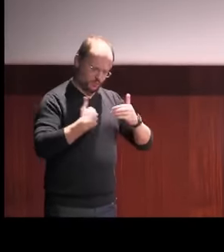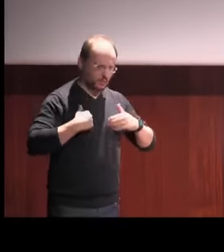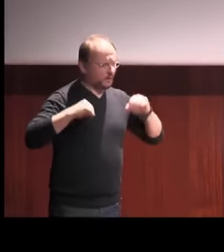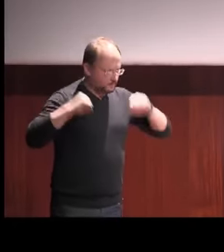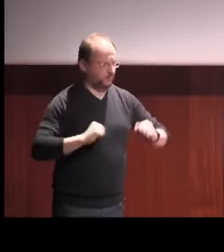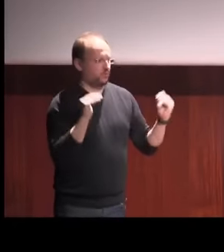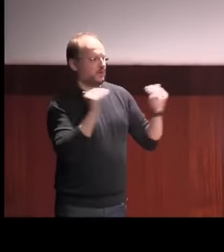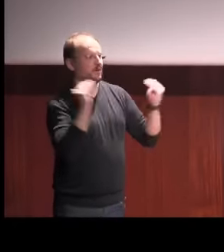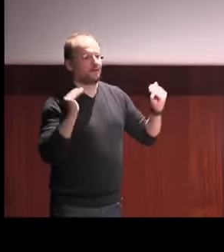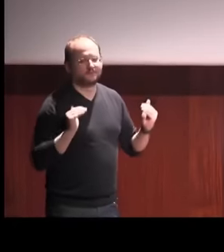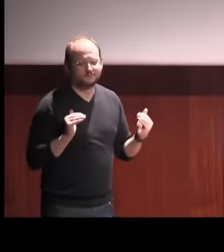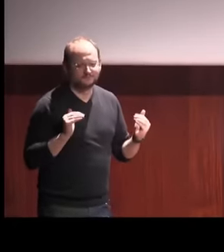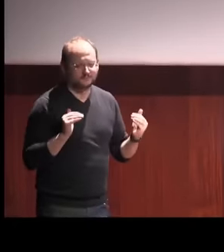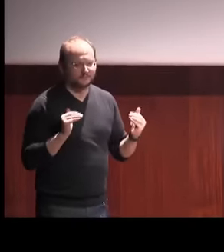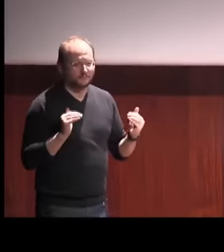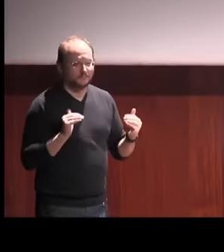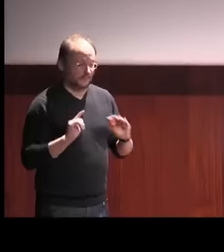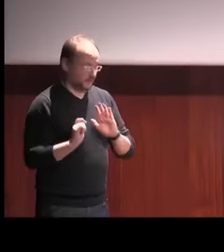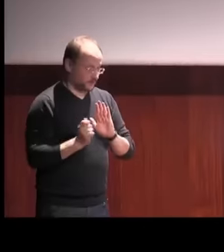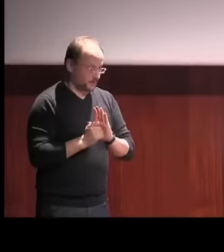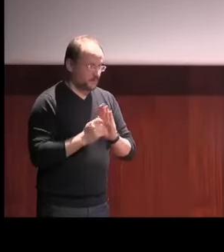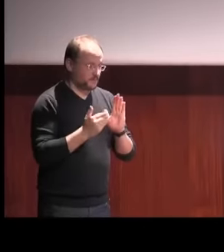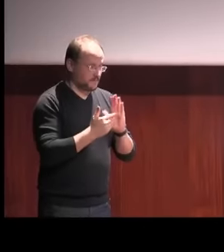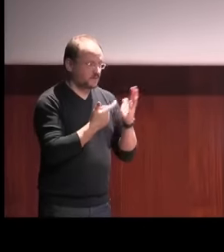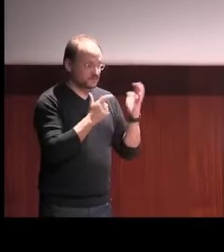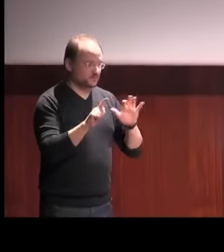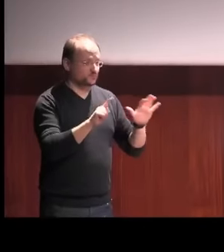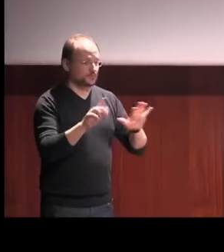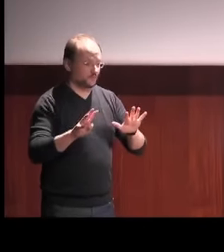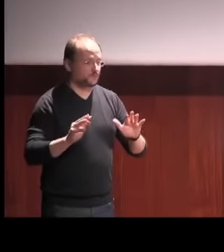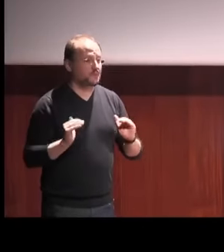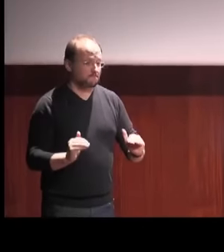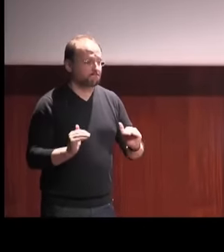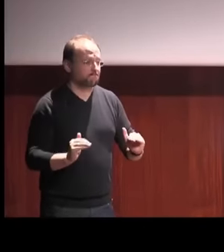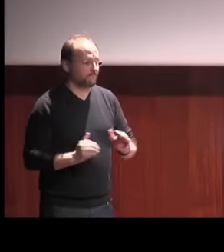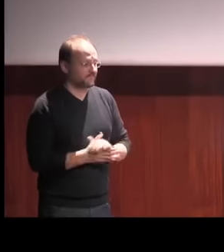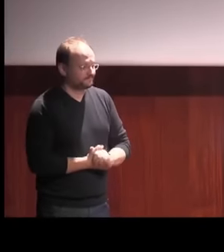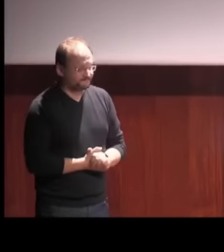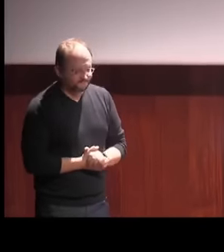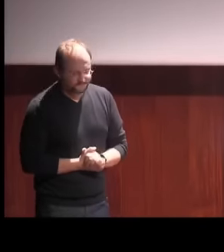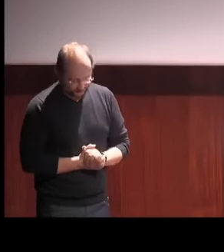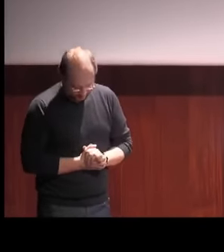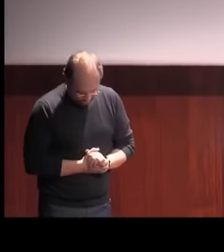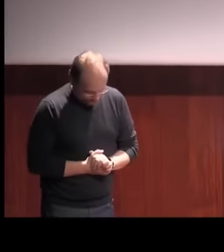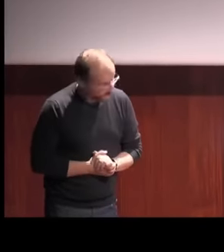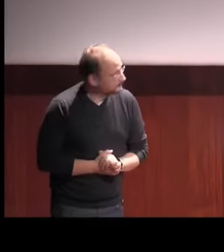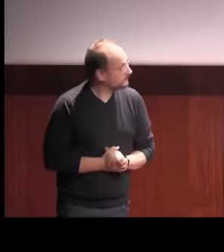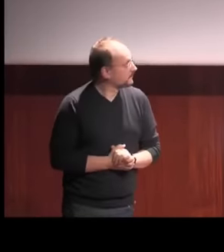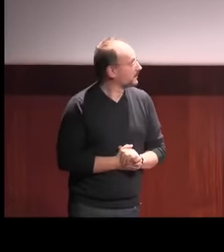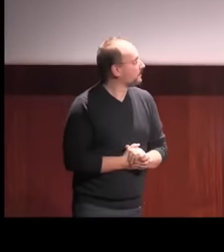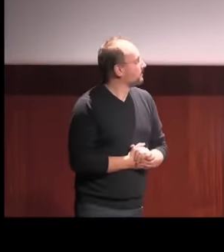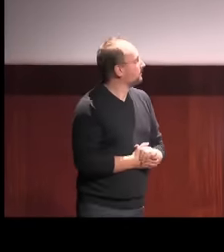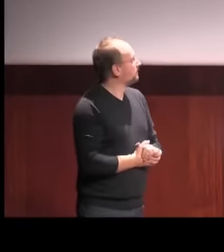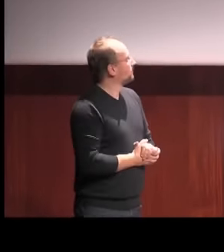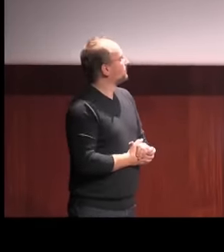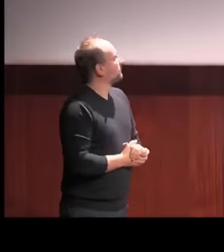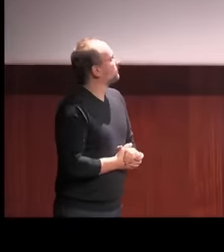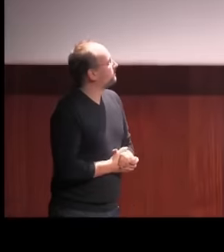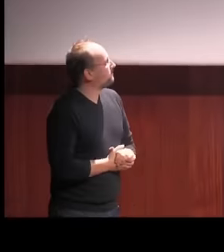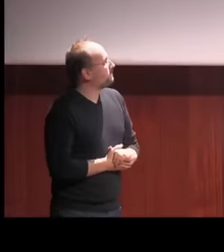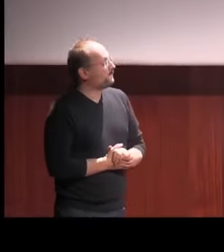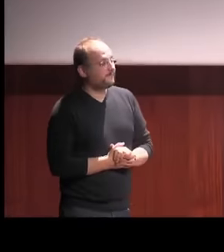signes. Et c'est le premier à dire que les sourds ont les mêmes capacités que les entendants en